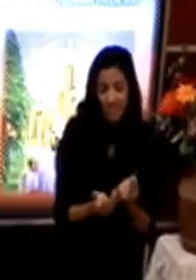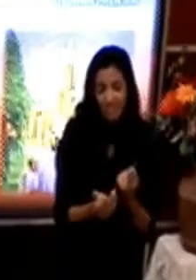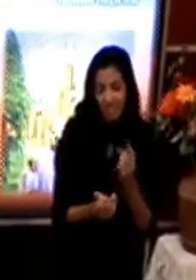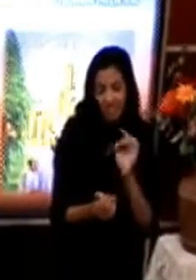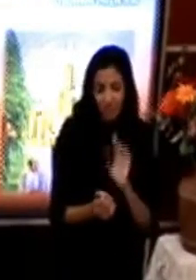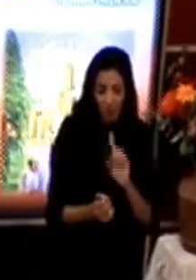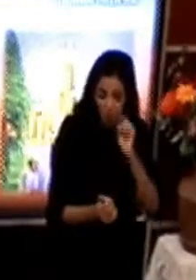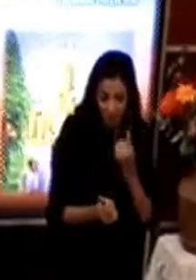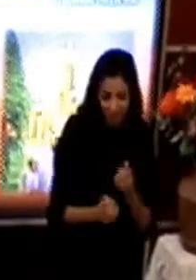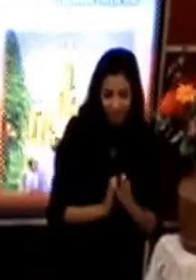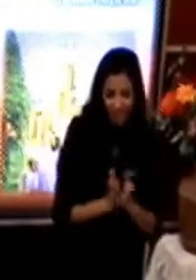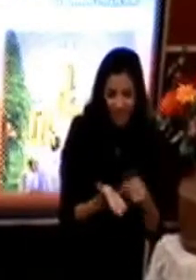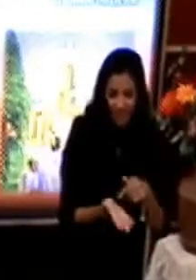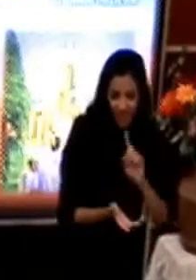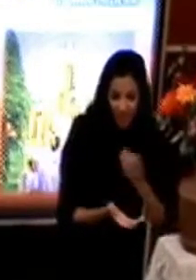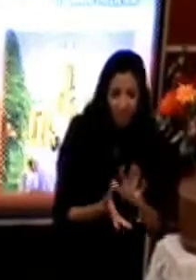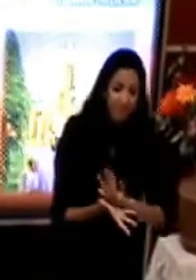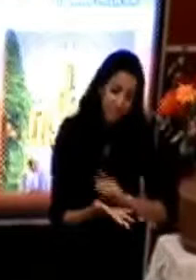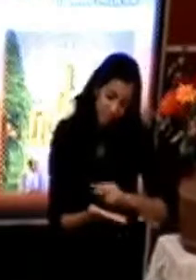Entonces,